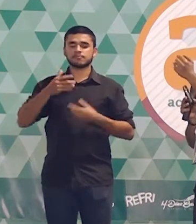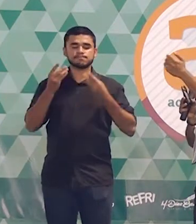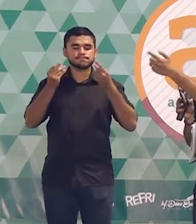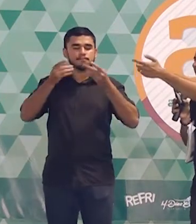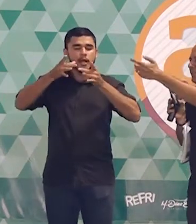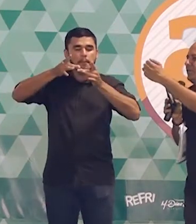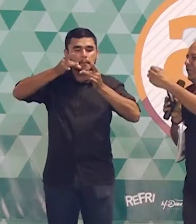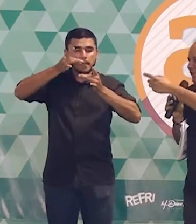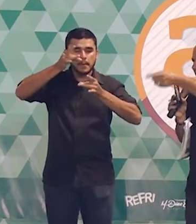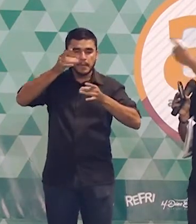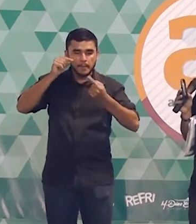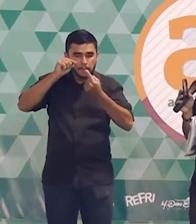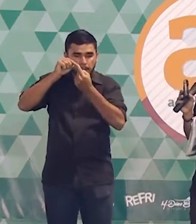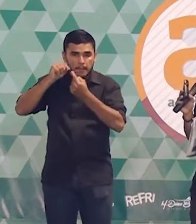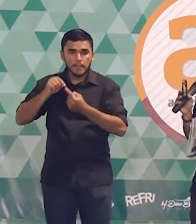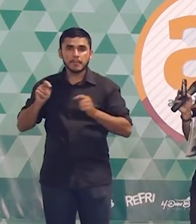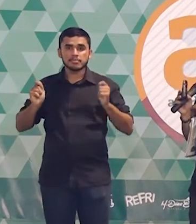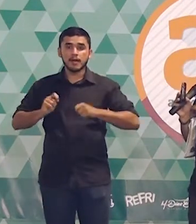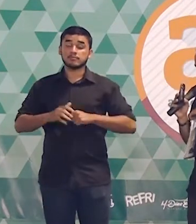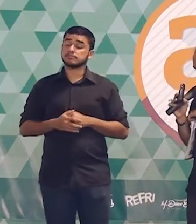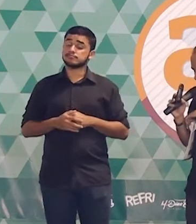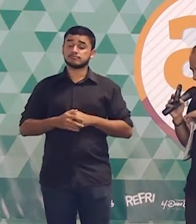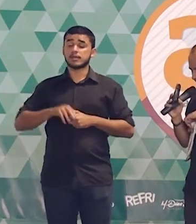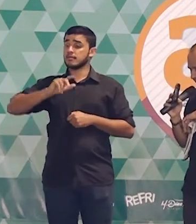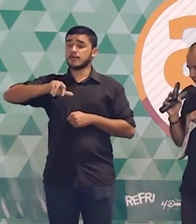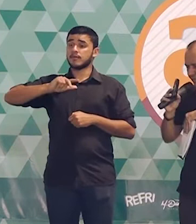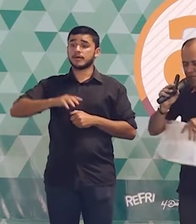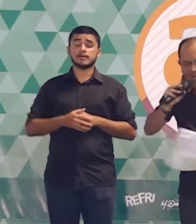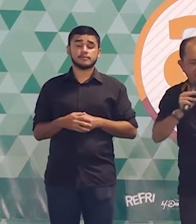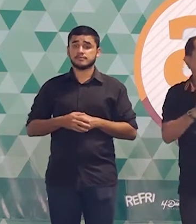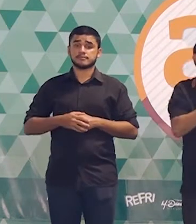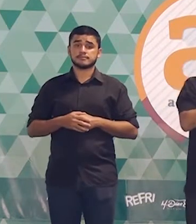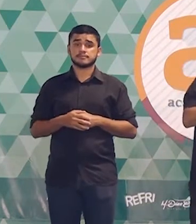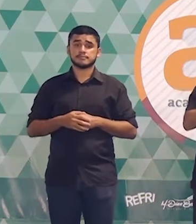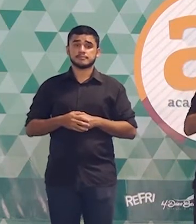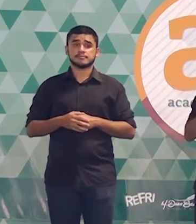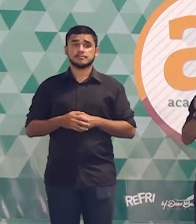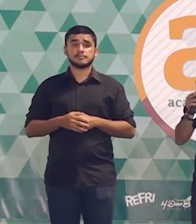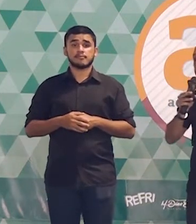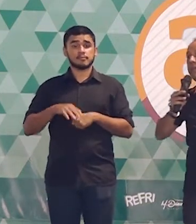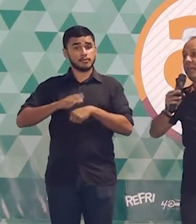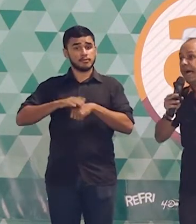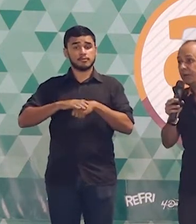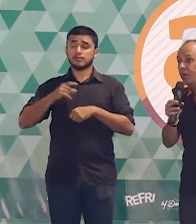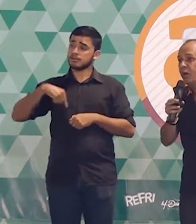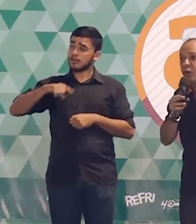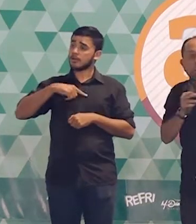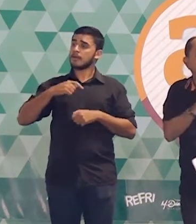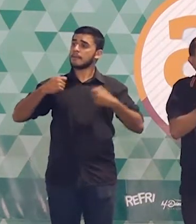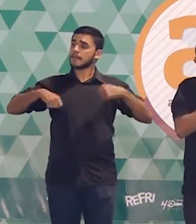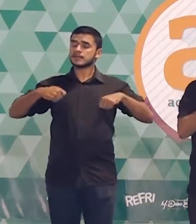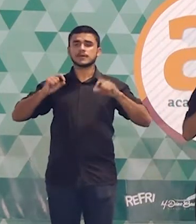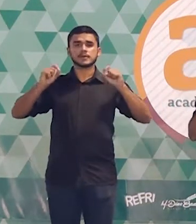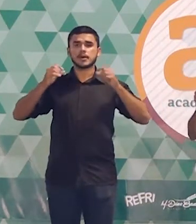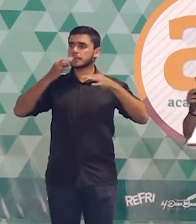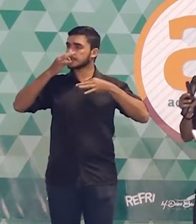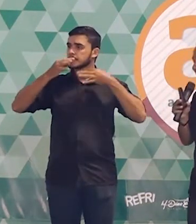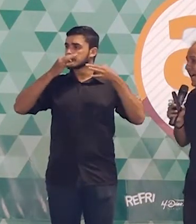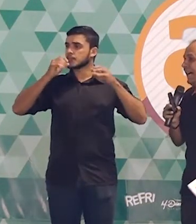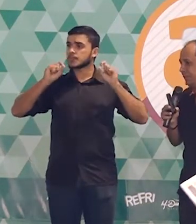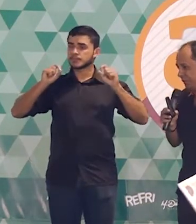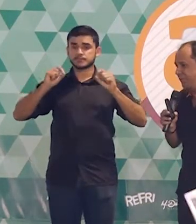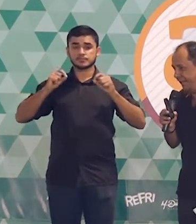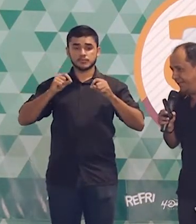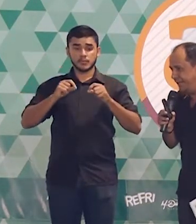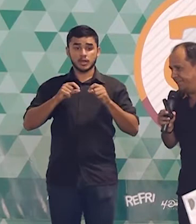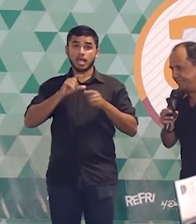riqueza, de detalhes e objetividade, como nós aqui já comentamos. Além de não ser também, claro, uma simples imitação